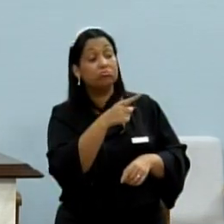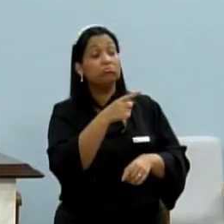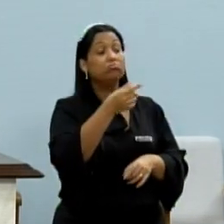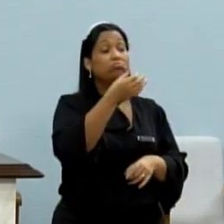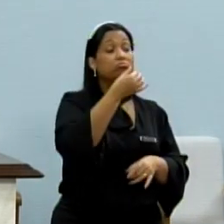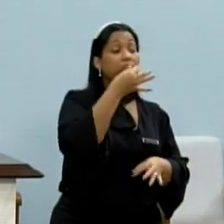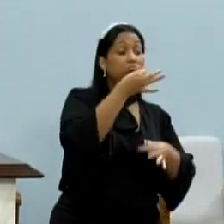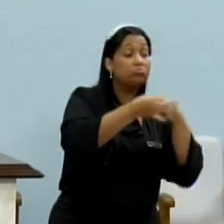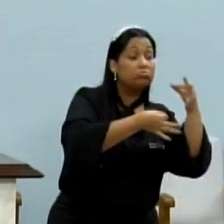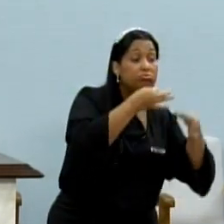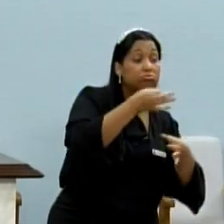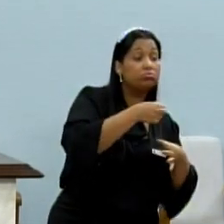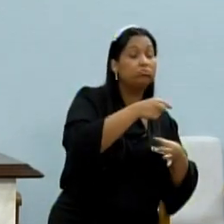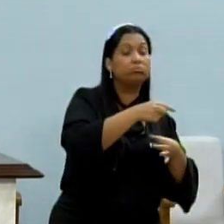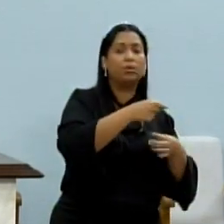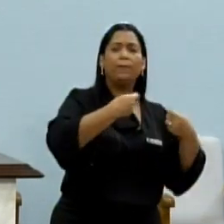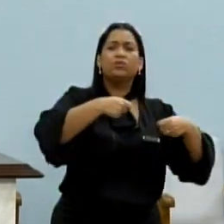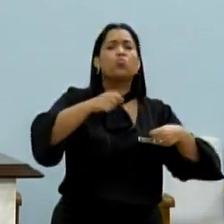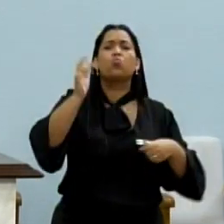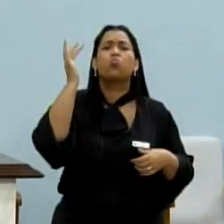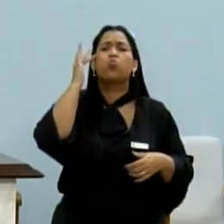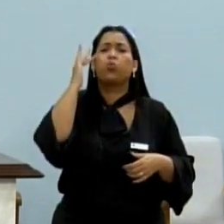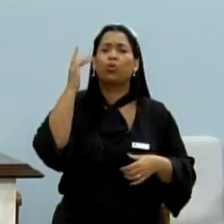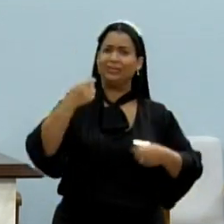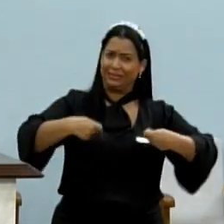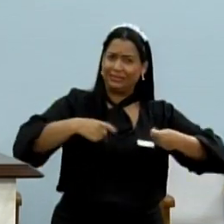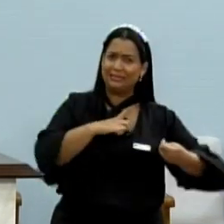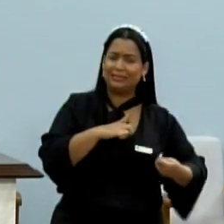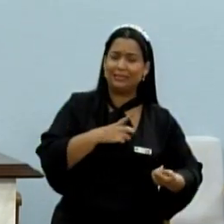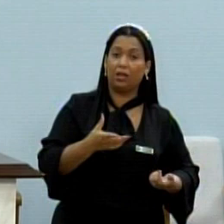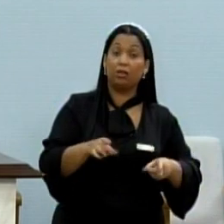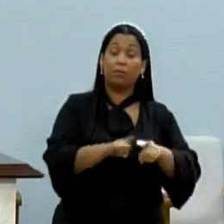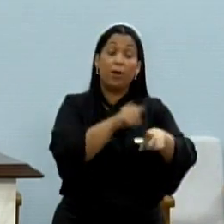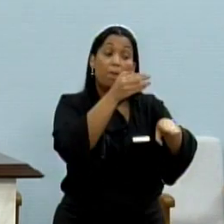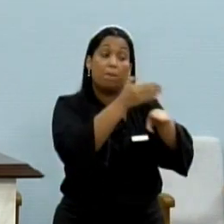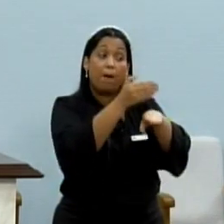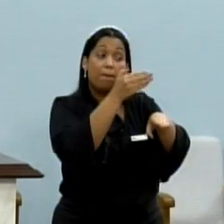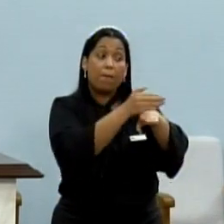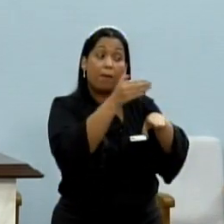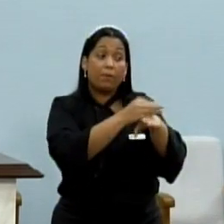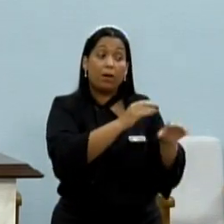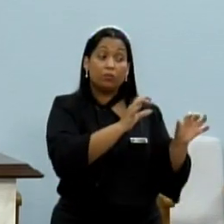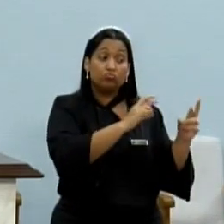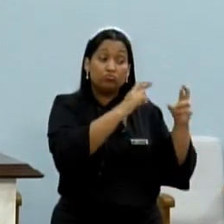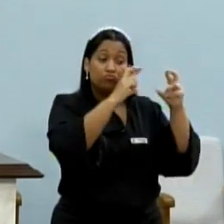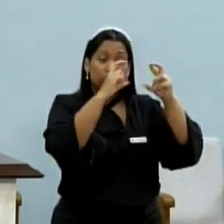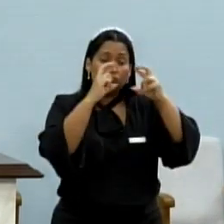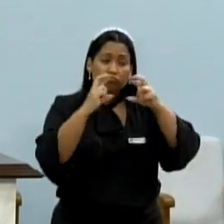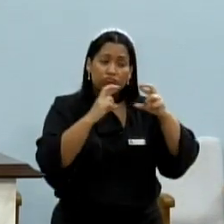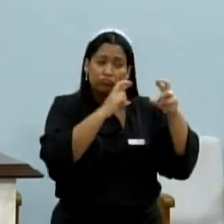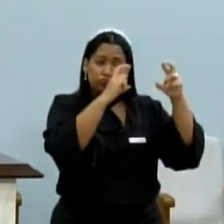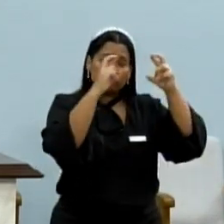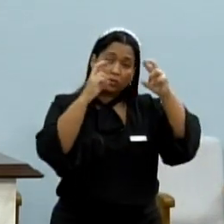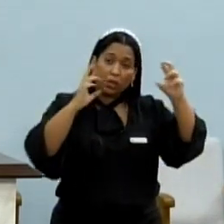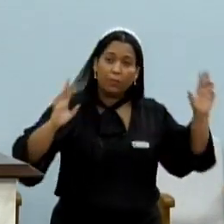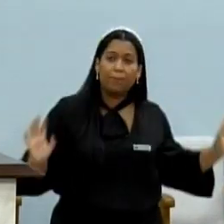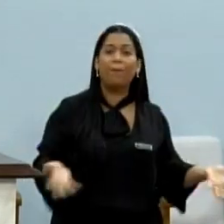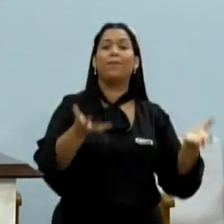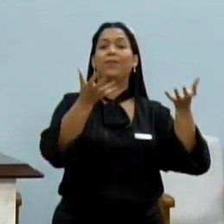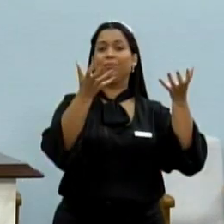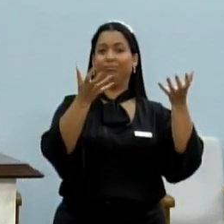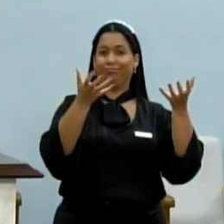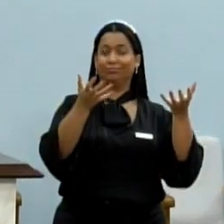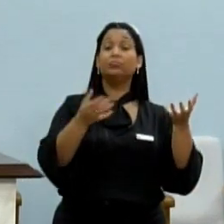haja conscientização, é preciso que haja treinamento, fiscalização e fomento para que